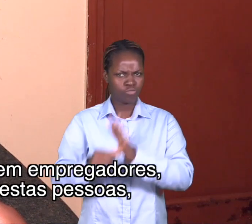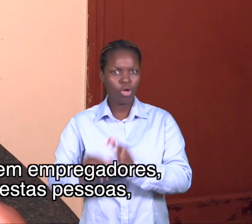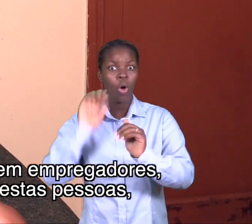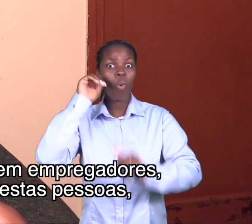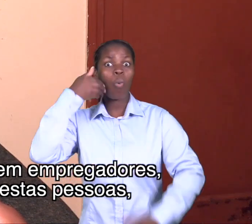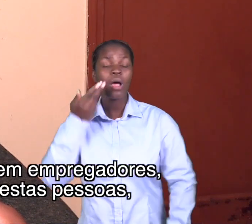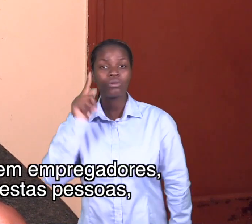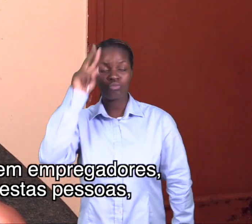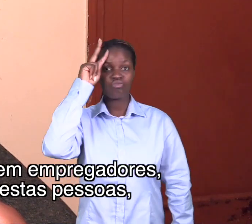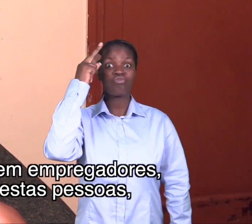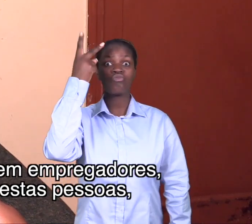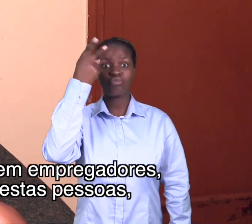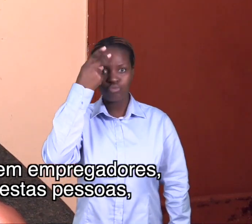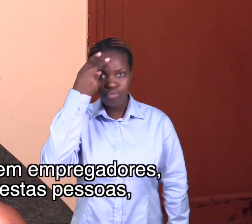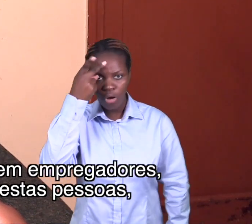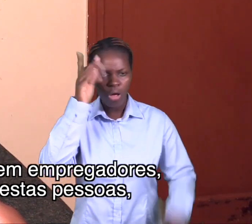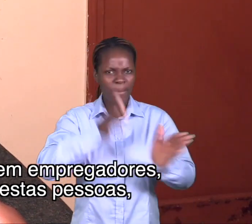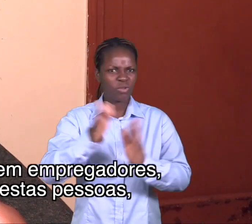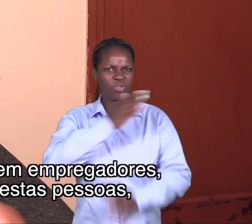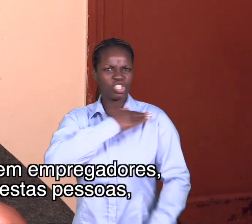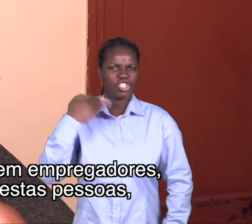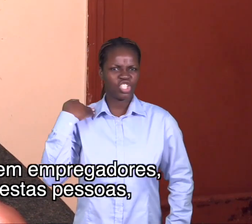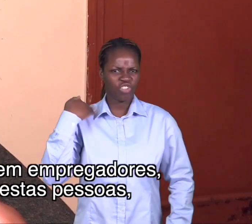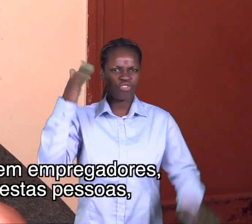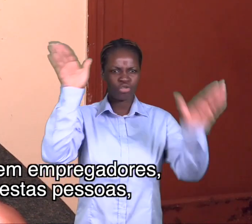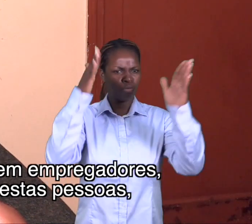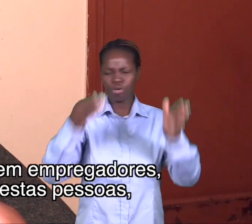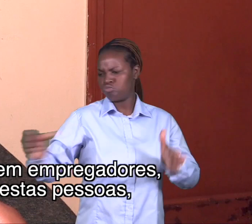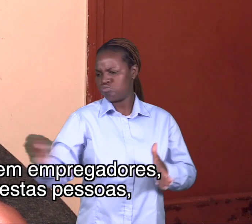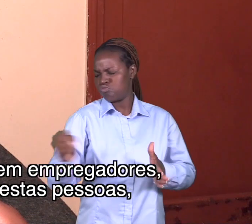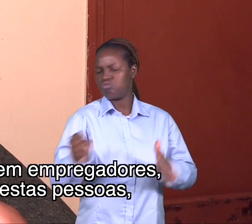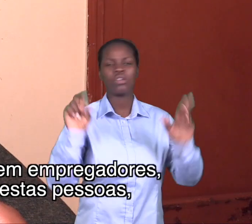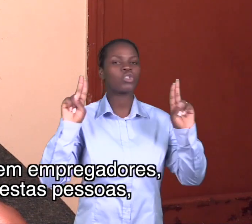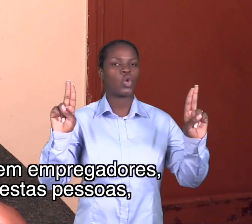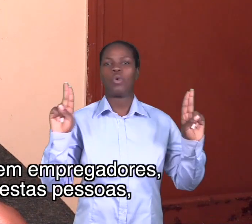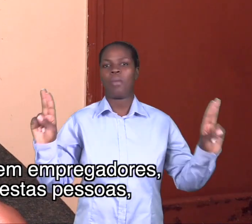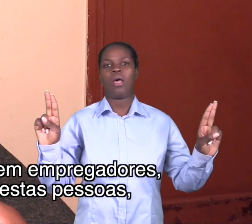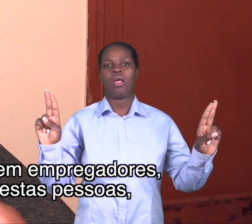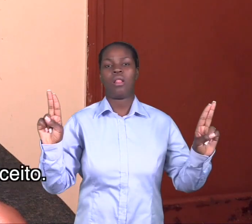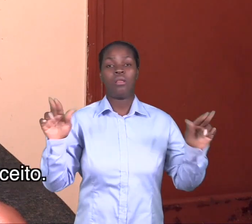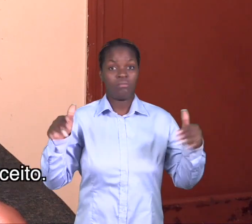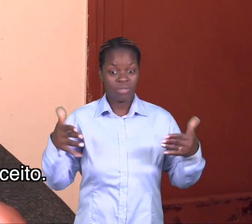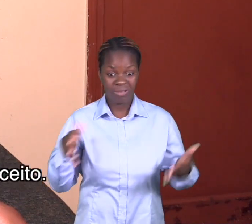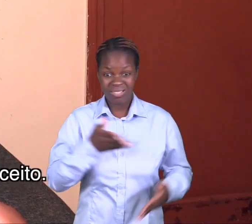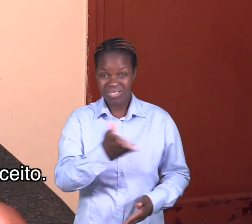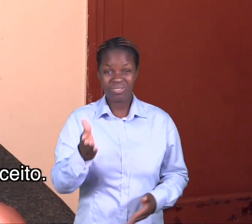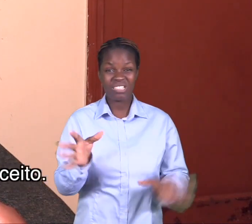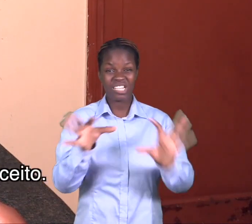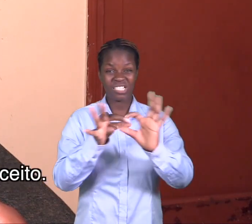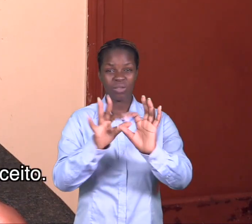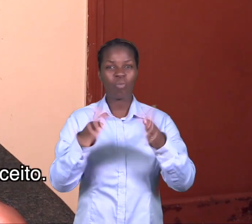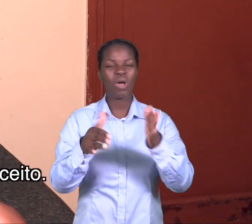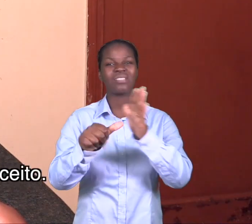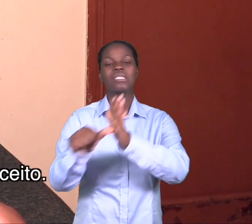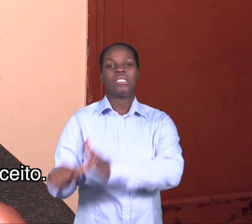mudarem, os empregadores não terão assim tanto receio de empregar estas pessoas. Então, isto mesmo